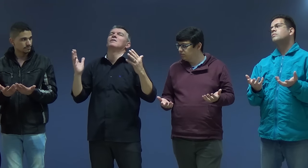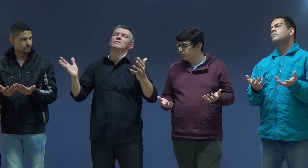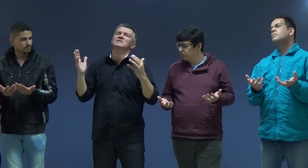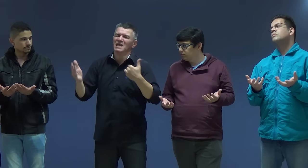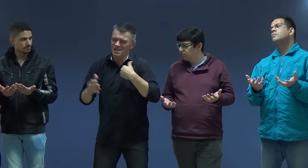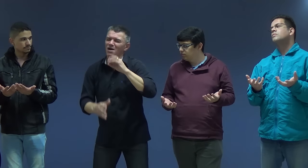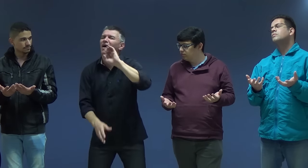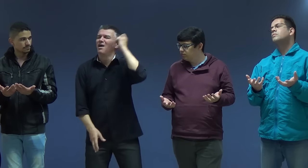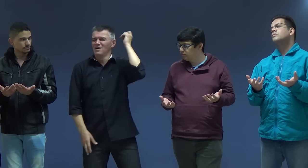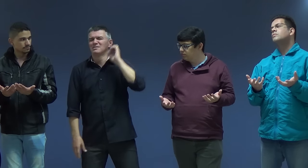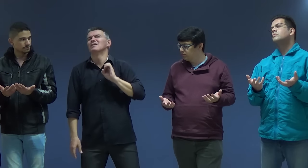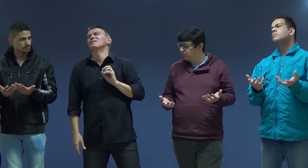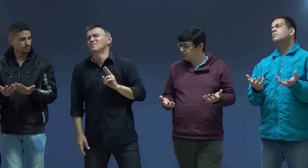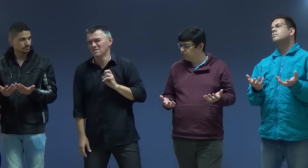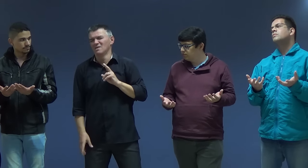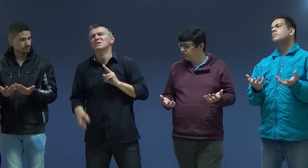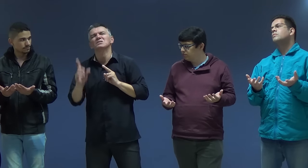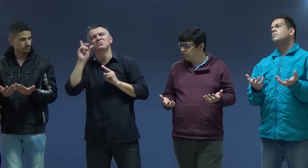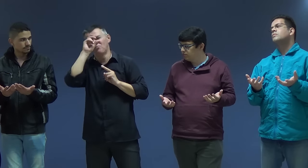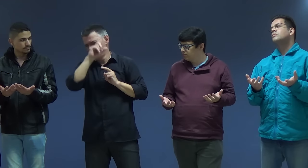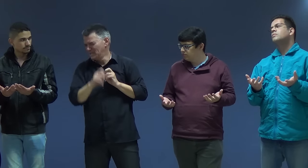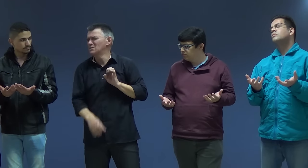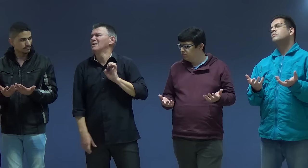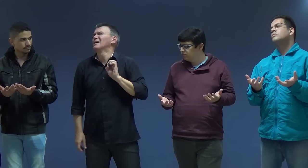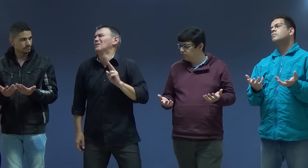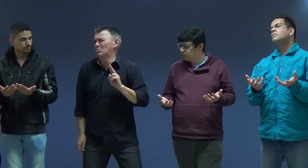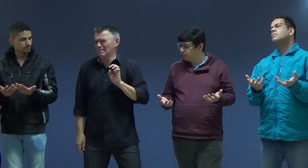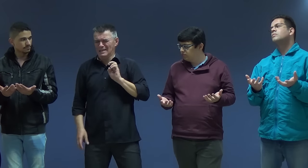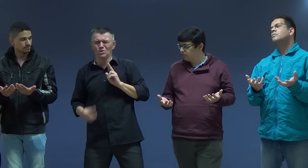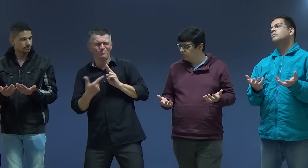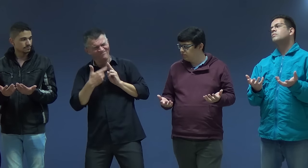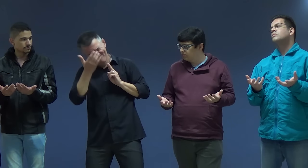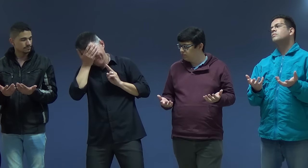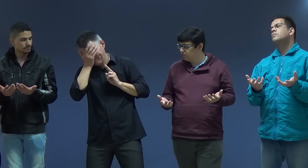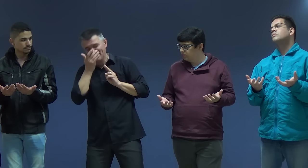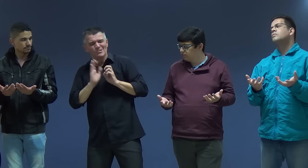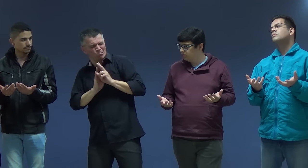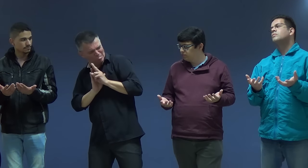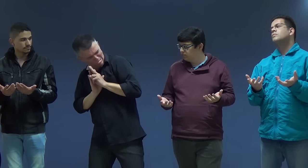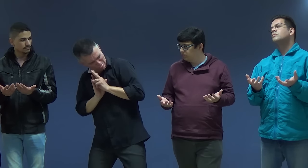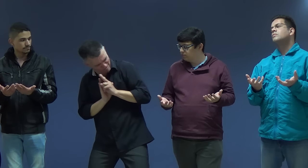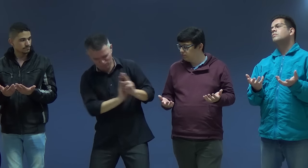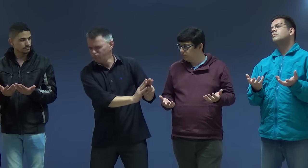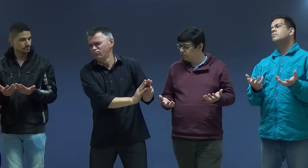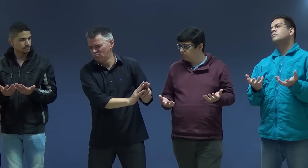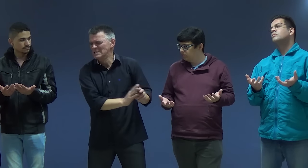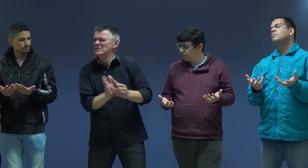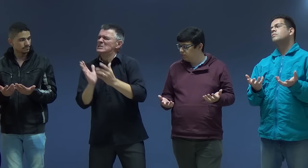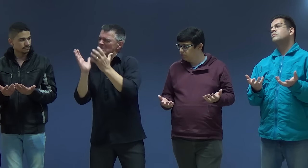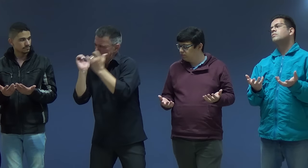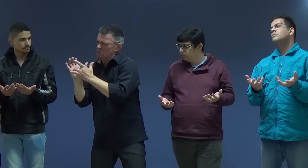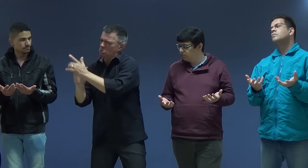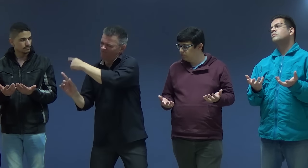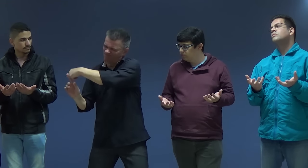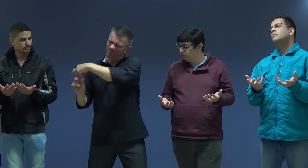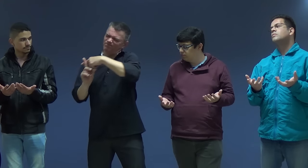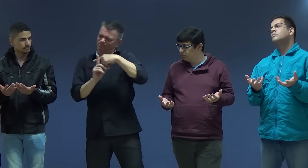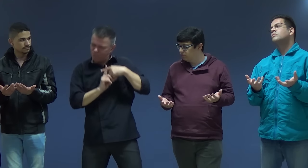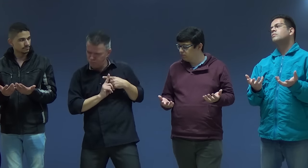em nosso coração. Antes eu pensava só em mim, no eu. Mas agora eu não quero mais, Senhor. Eu